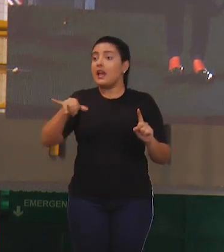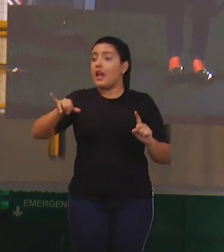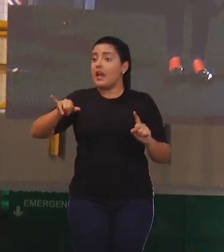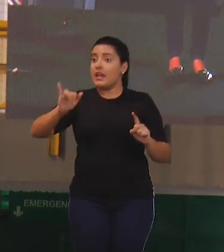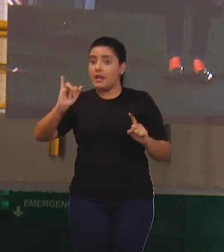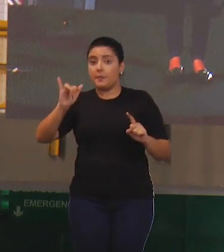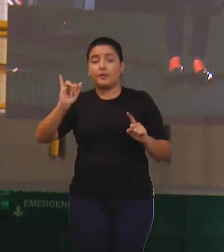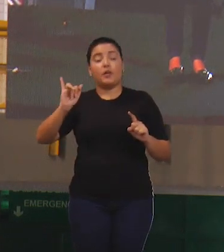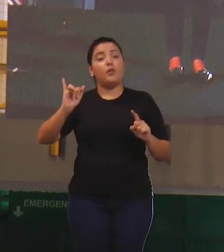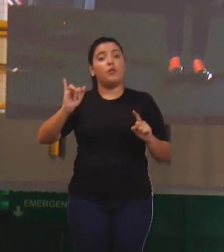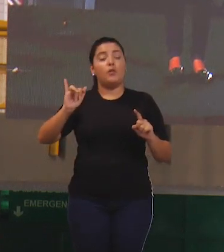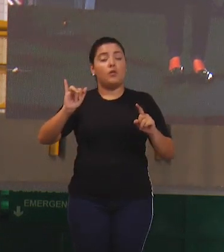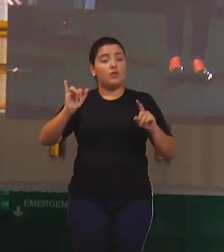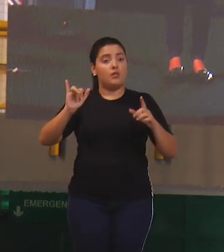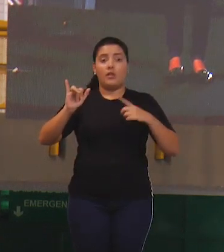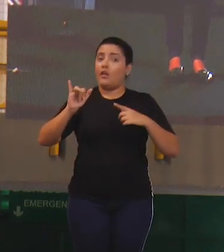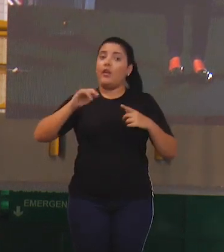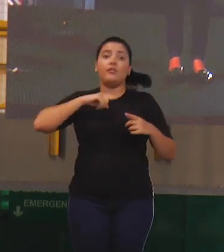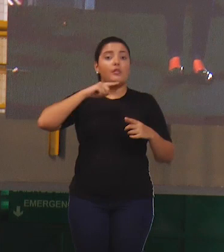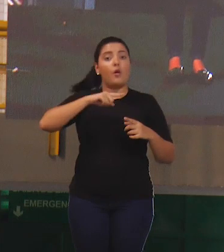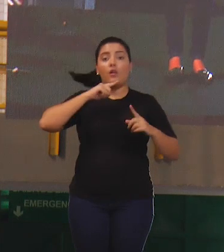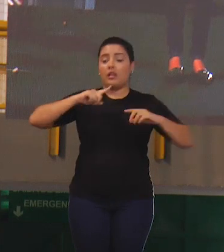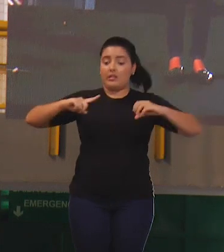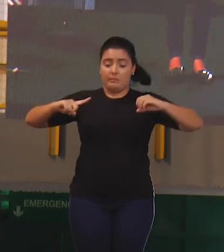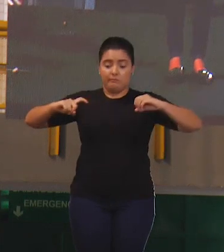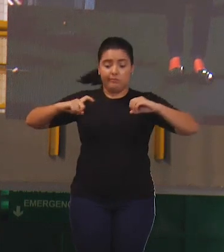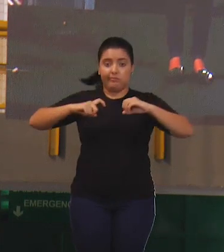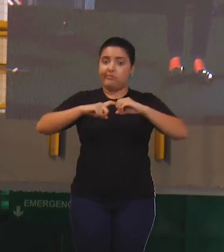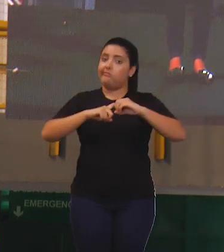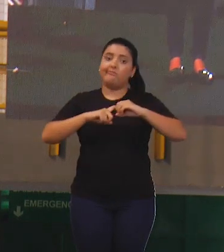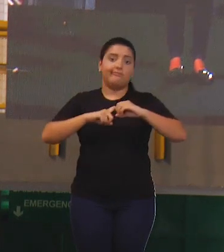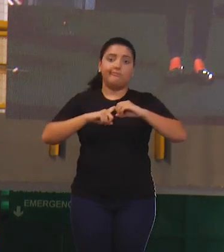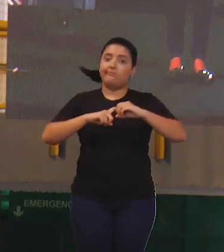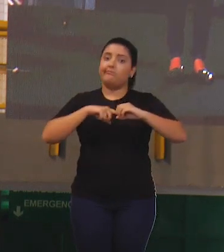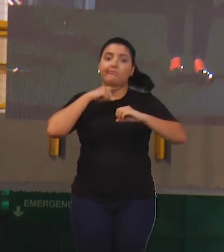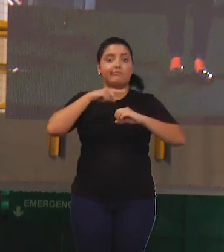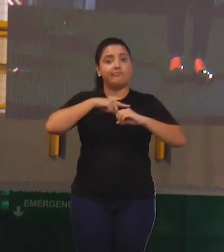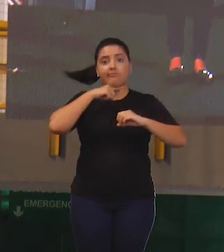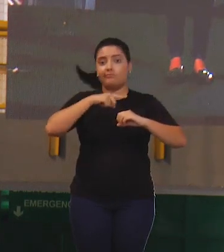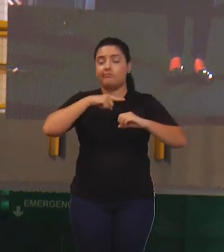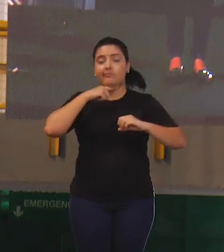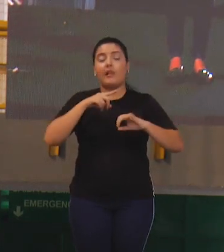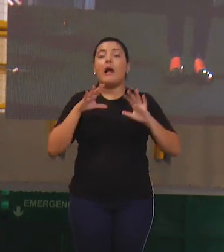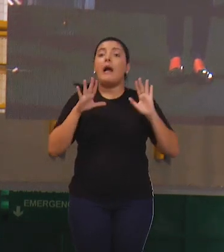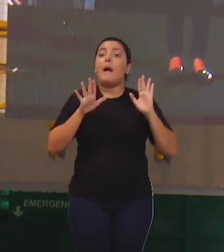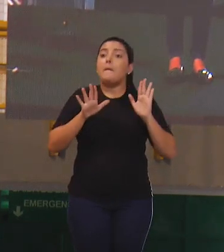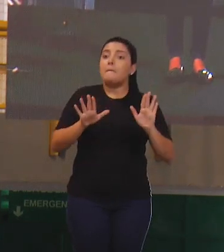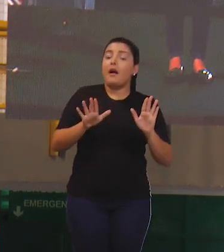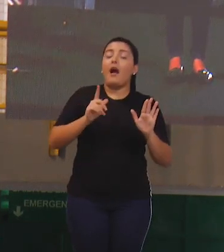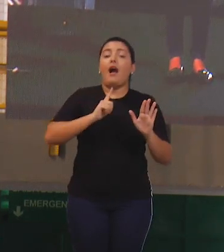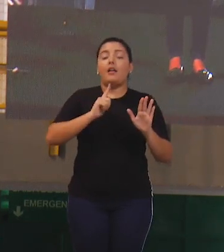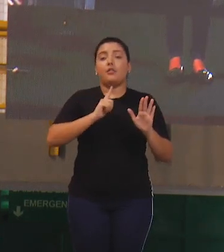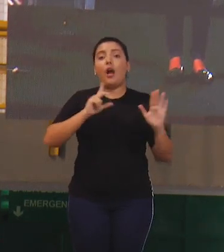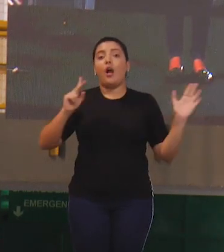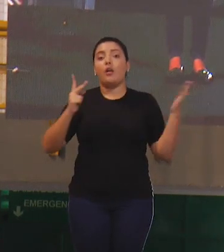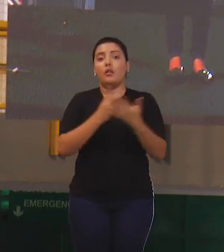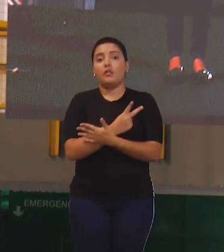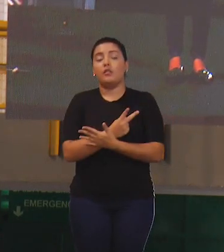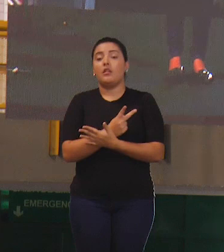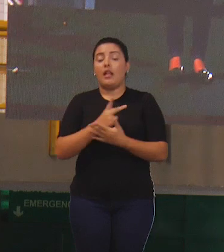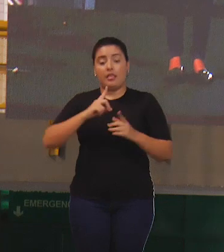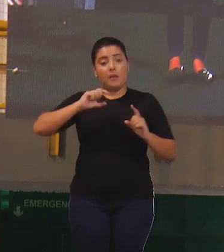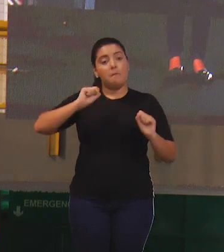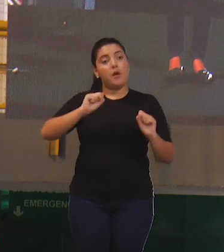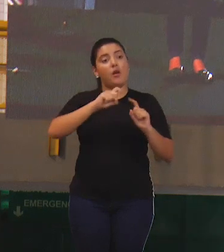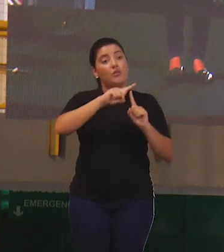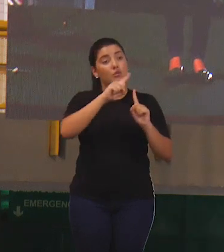gerar fecundação? Não, não gera fecundação. Tá certo? É claro que a chance da pessoa ter uma